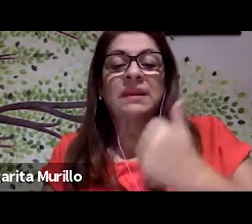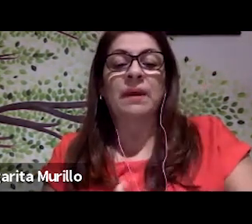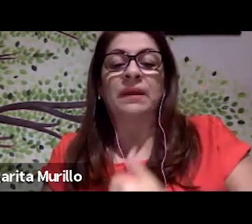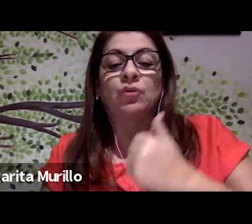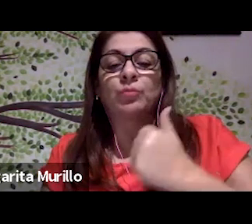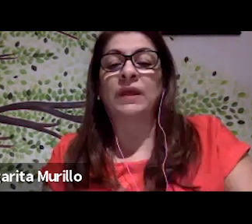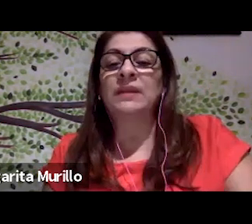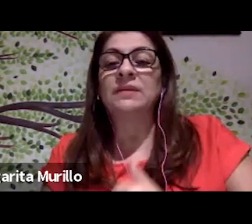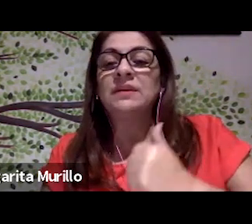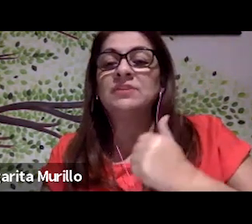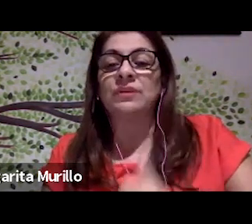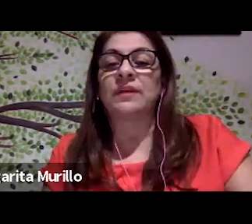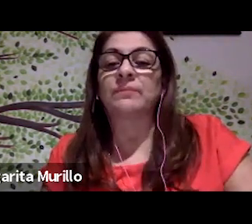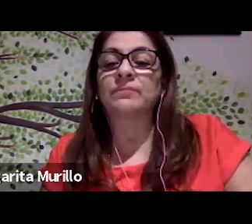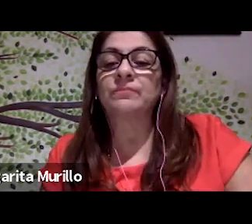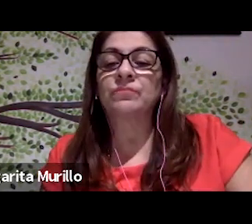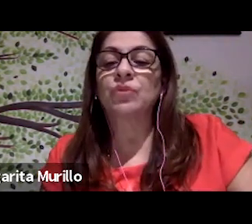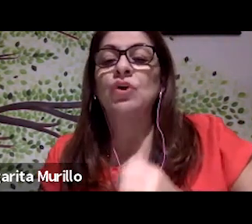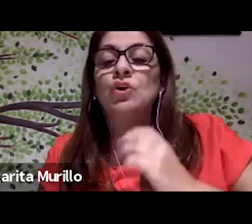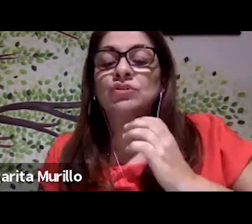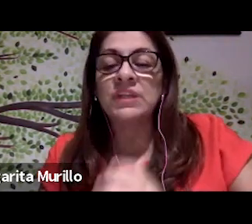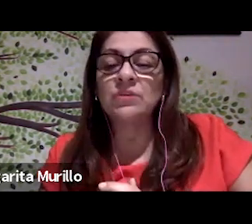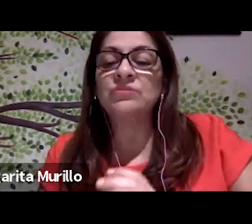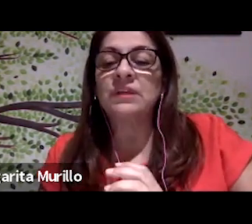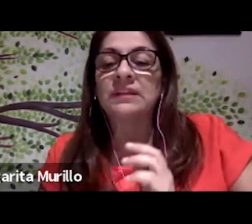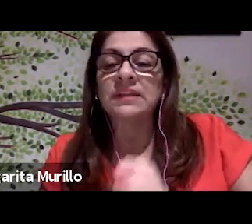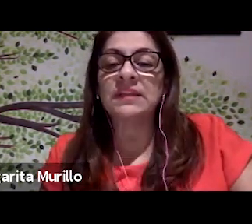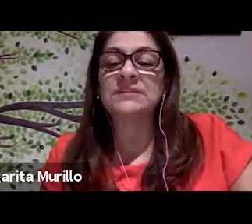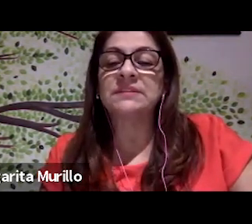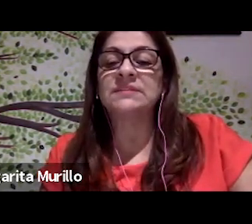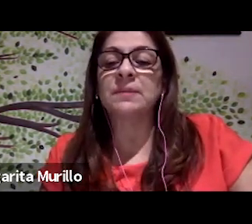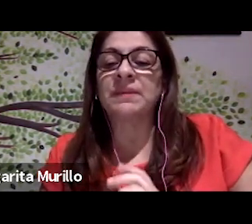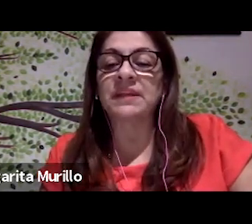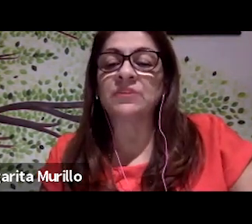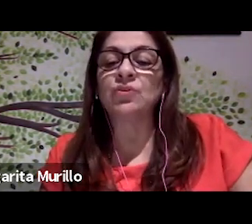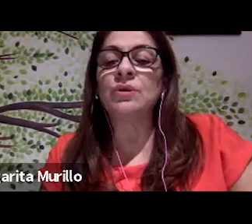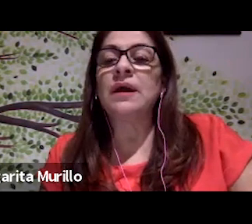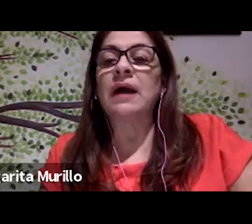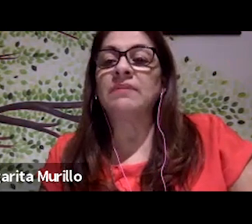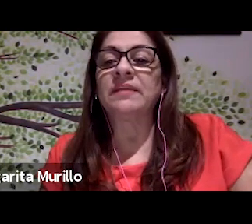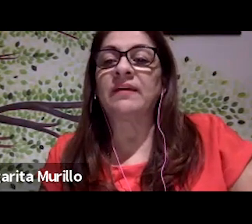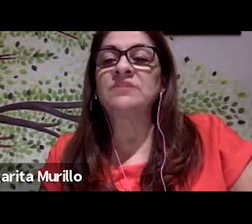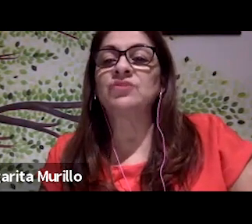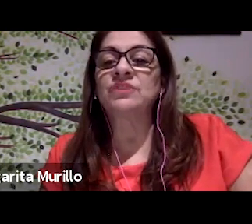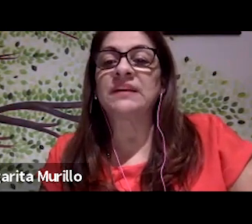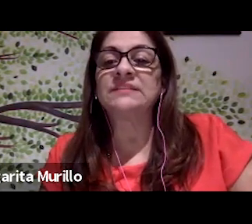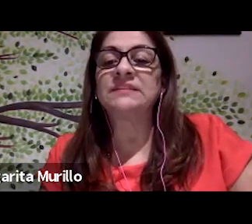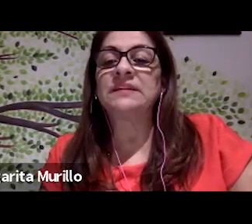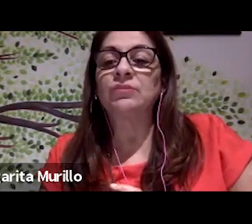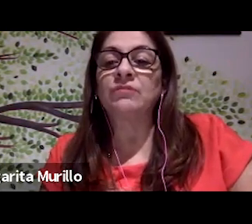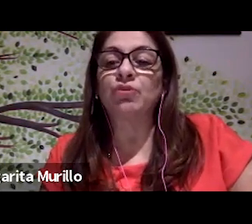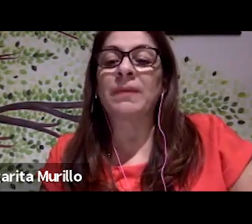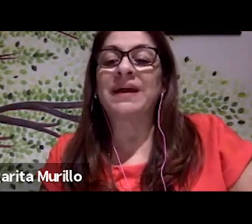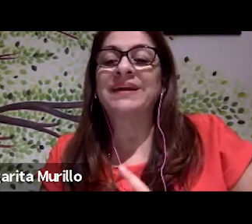mala imagen corporal y soledad los niños y las niñas están perdiendo habilidades sociales